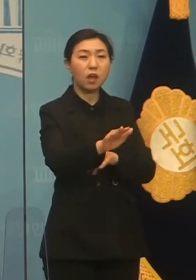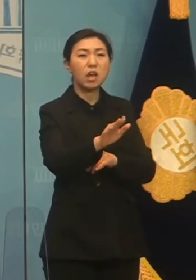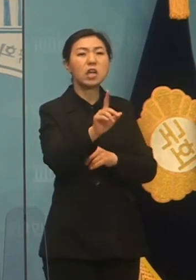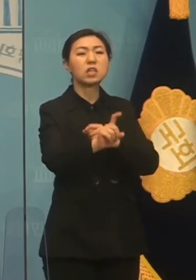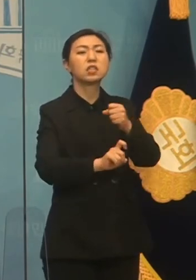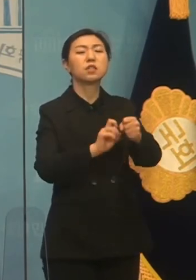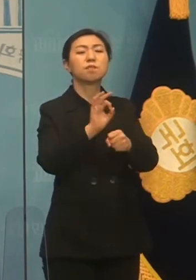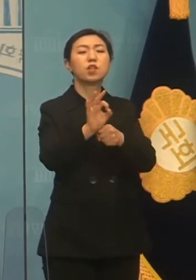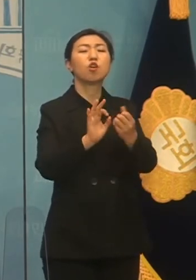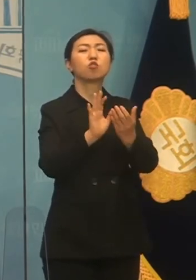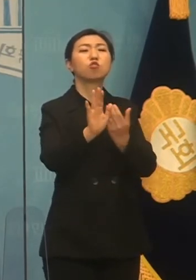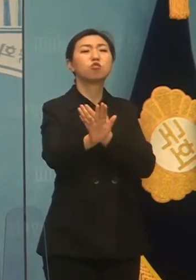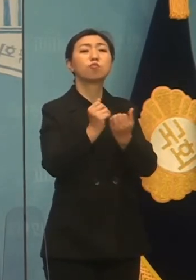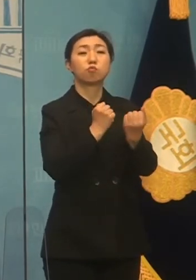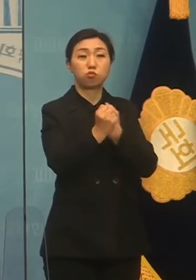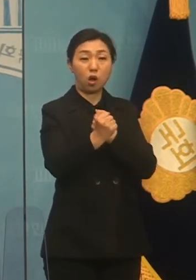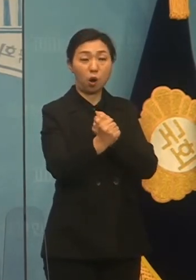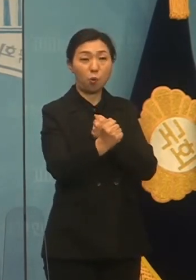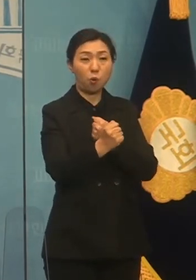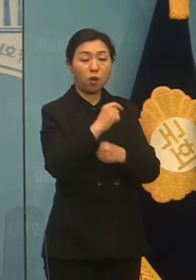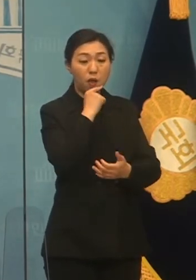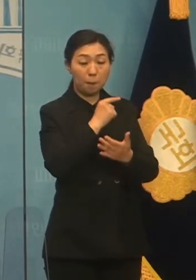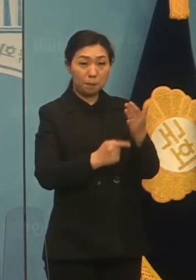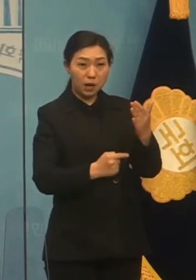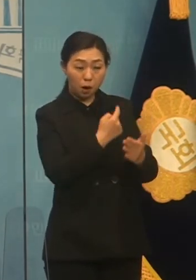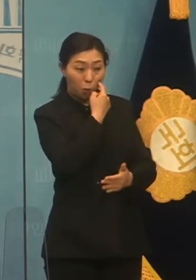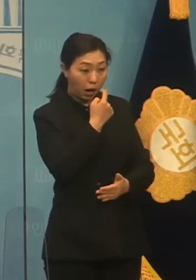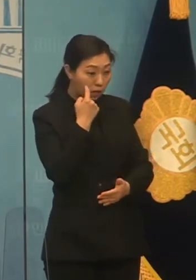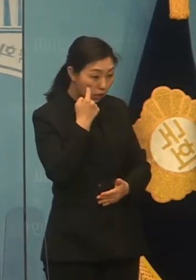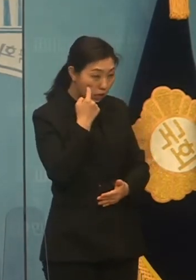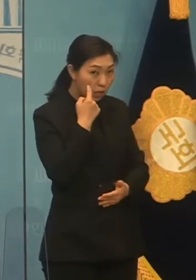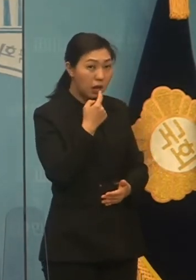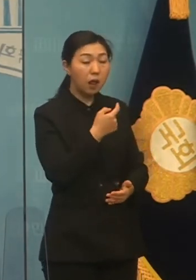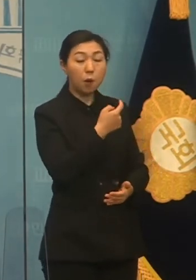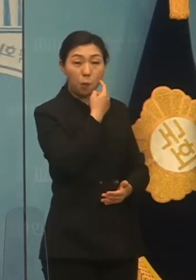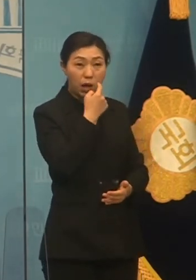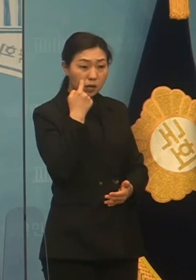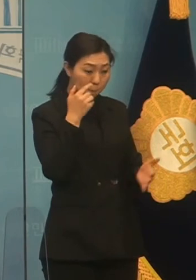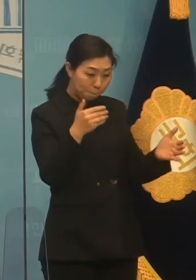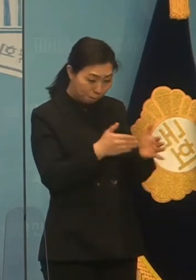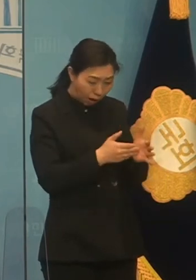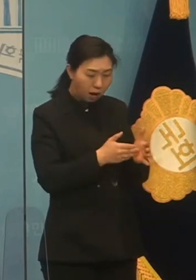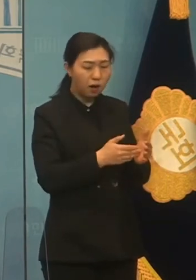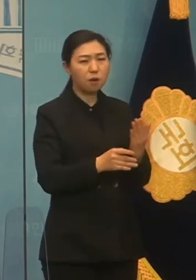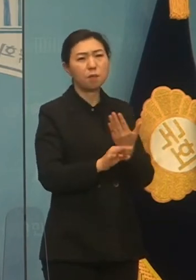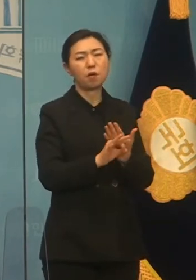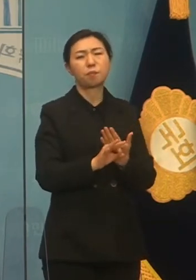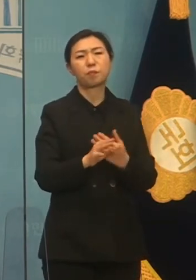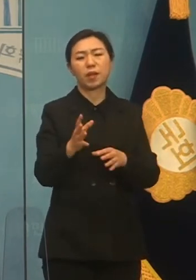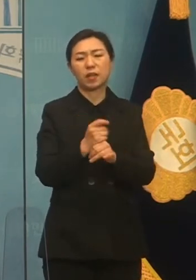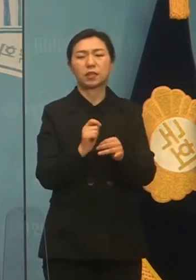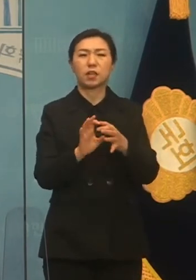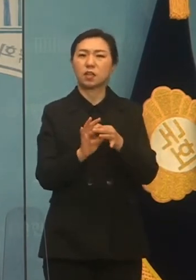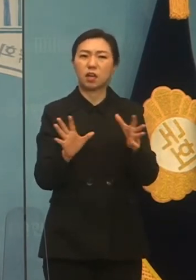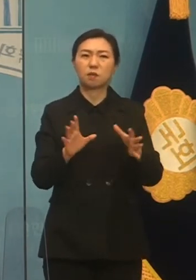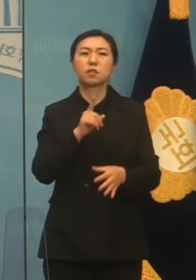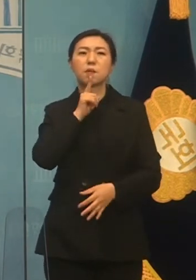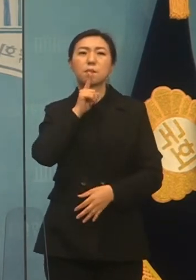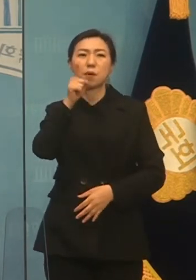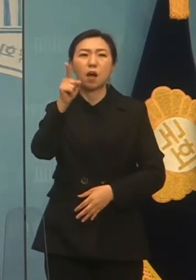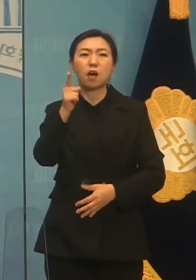지났더라도 구조금 지급 신청을 할 수 있도록 하는 범죄 피해자 보호 일부